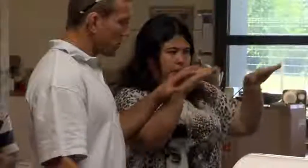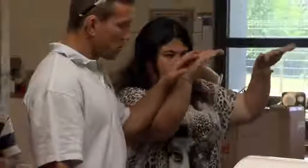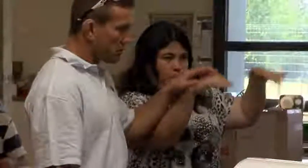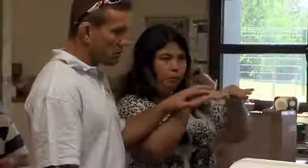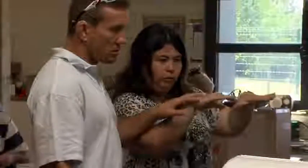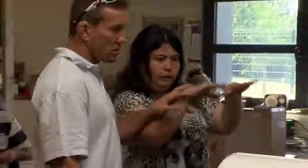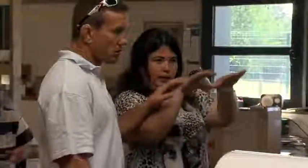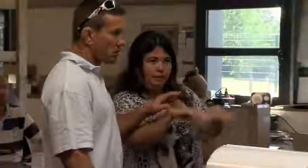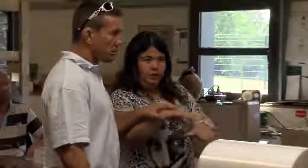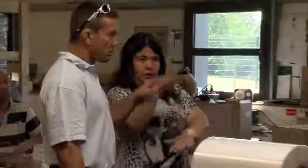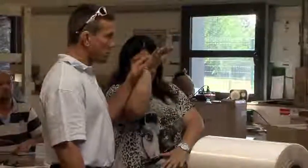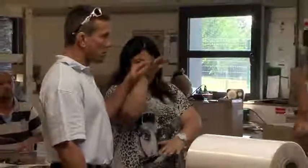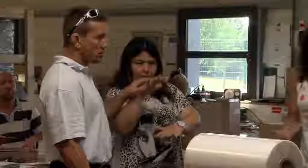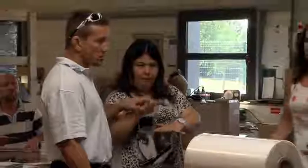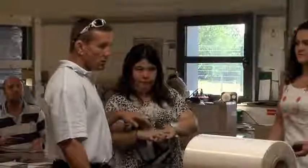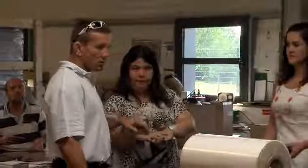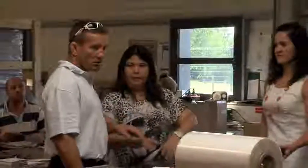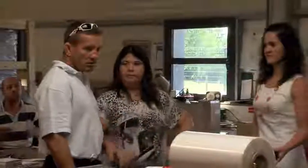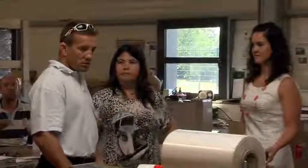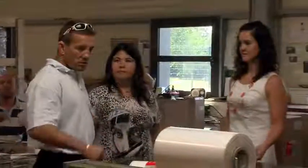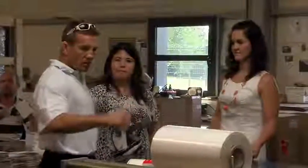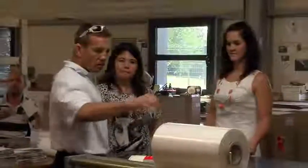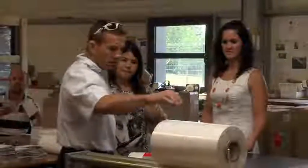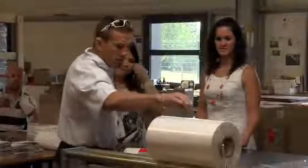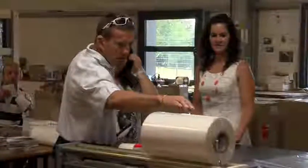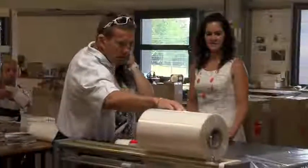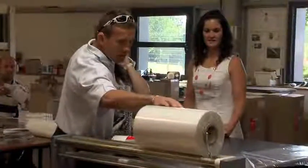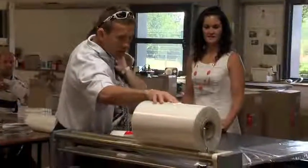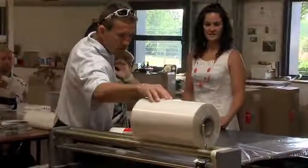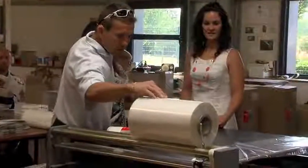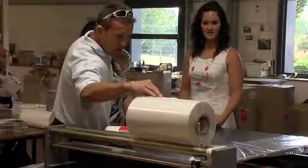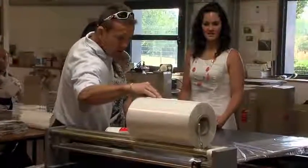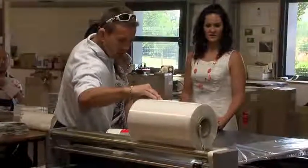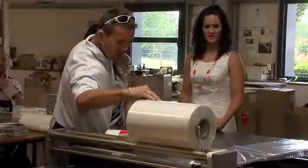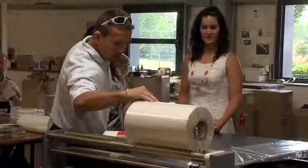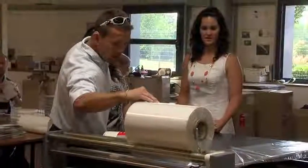Après les Jeux paralympiques, Cyril Jeunard reviendra voir les travailleurs de l'Envol pour les accompagner dans leur évolution.